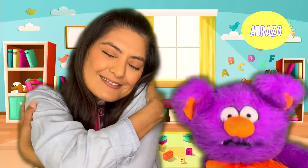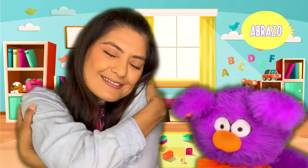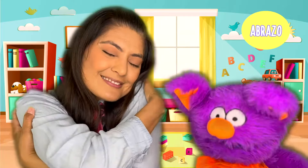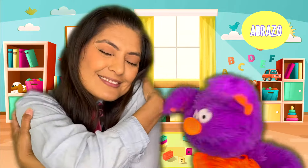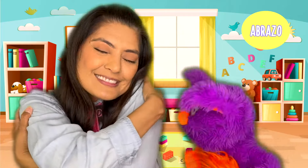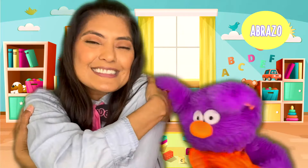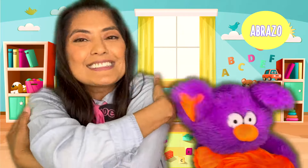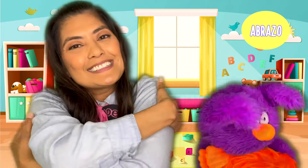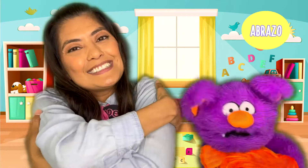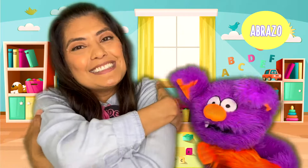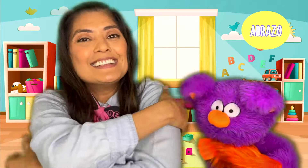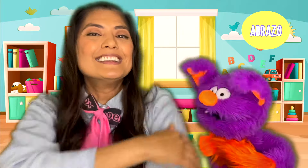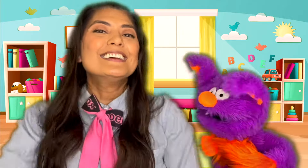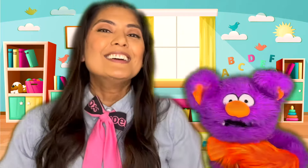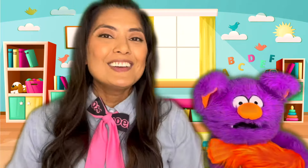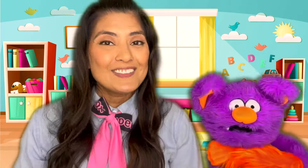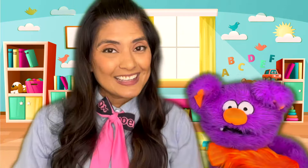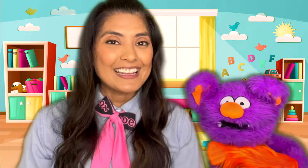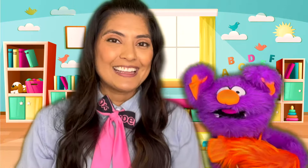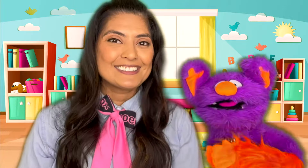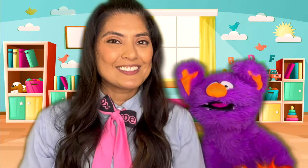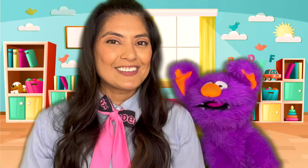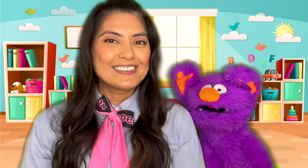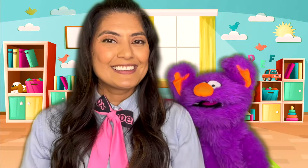Abrazar. Bien hecho.